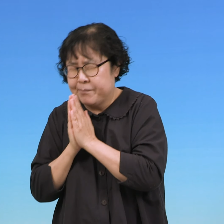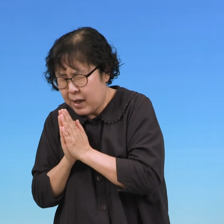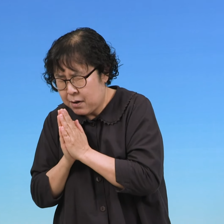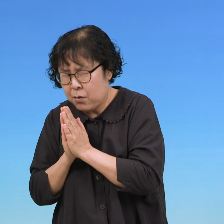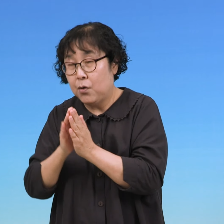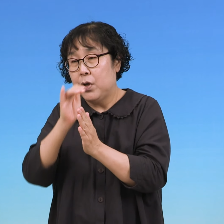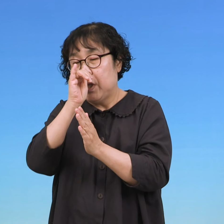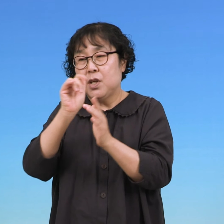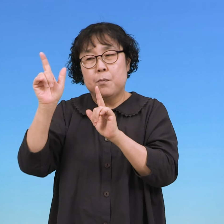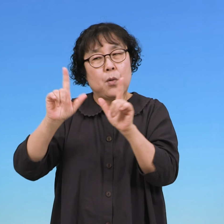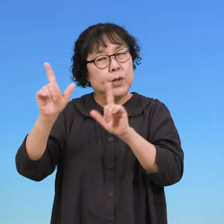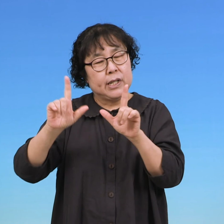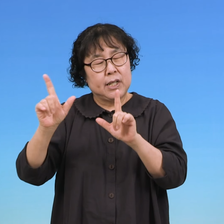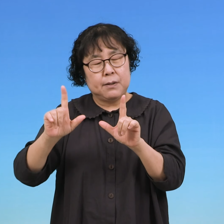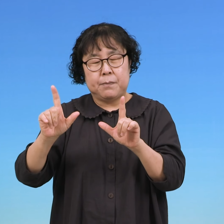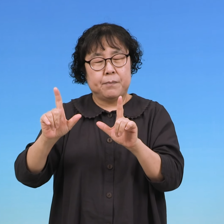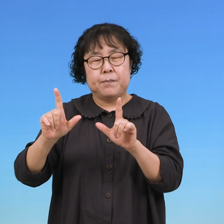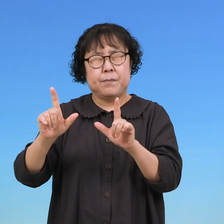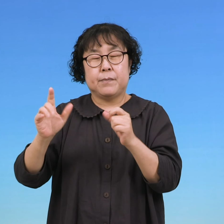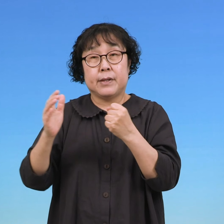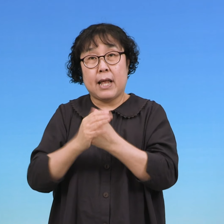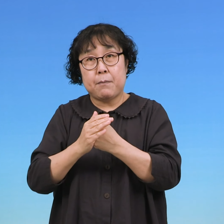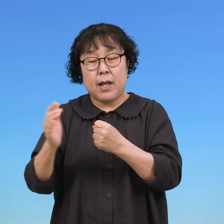이런 일에 교회가 놀아나서 되겠냐고요.